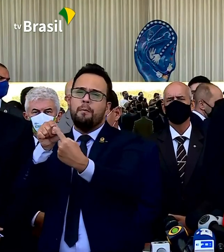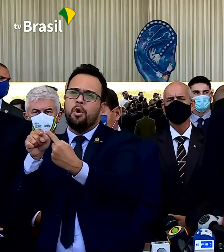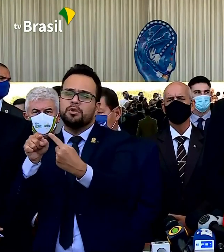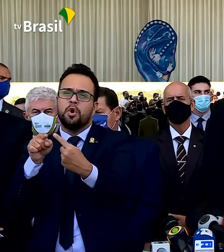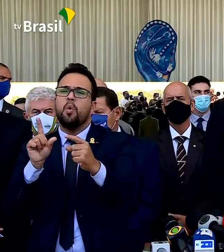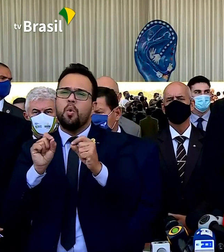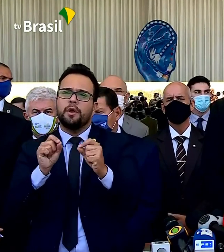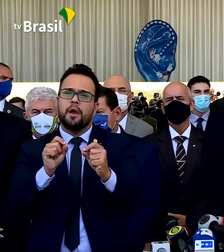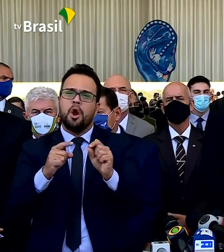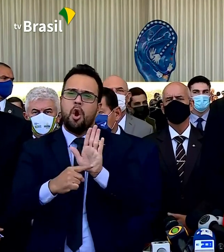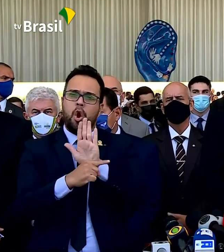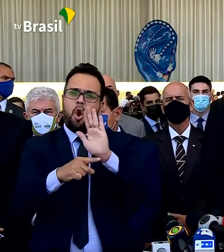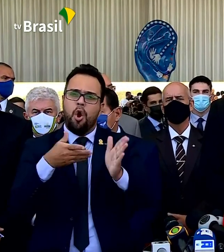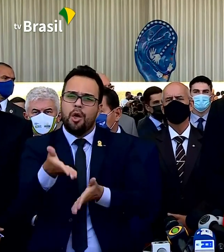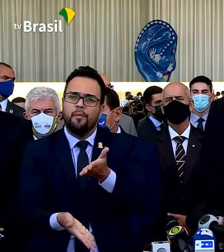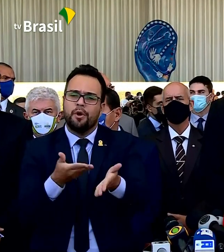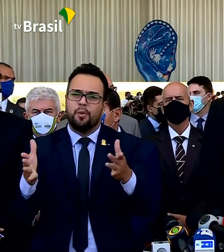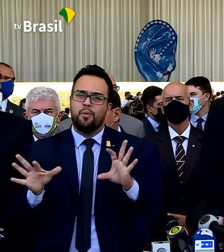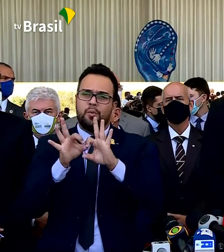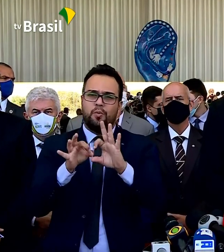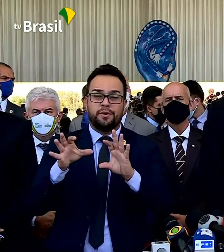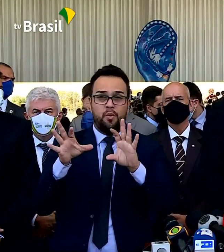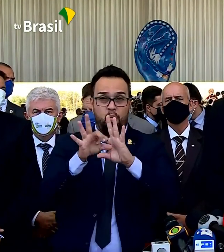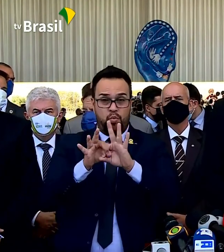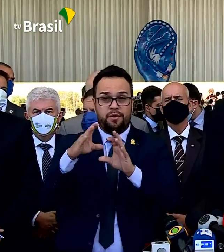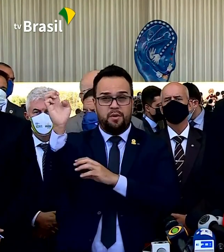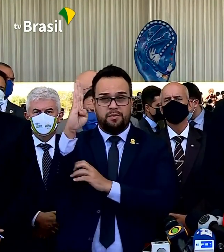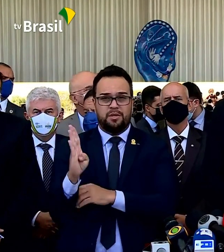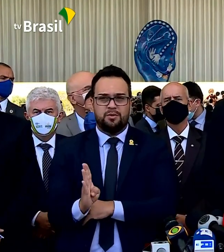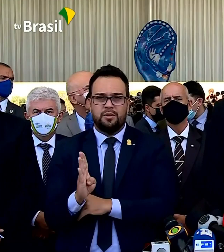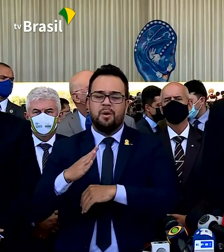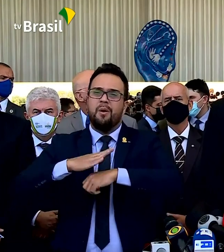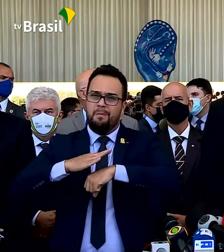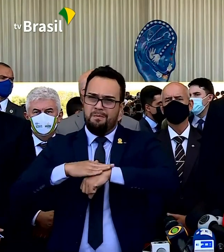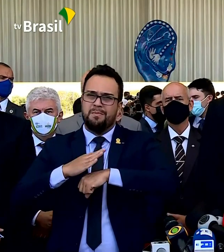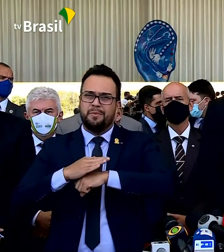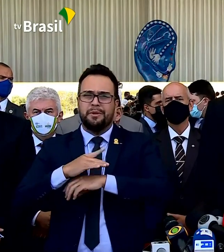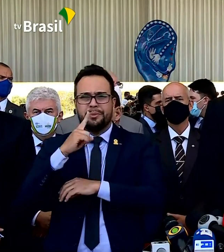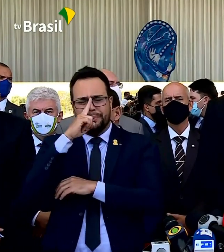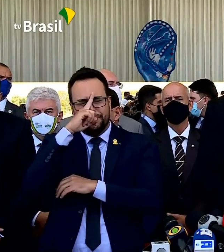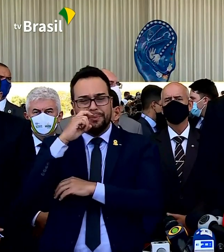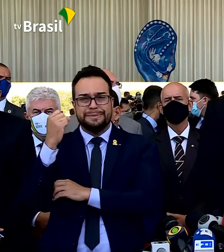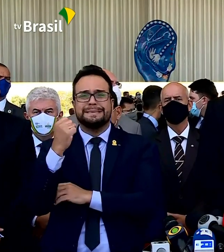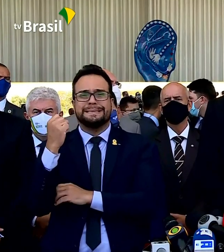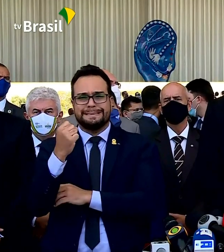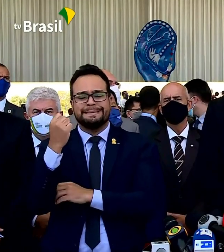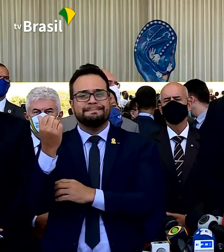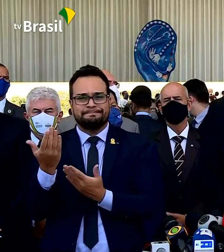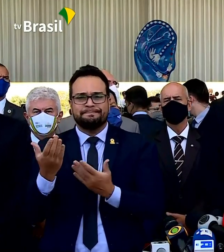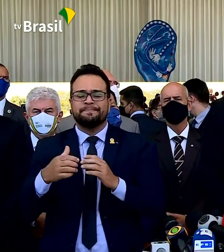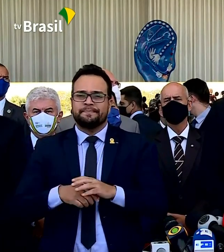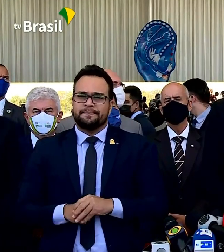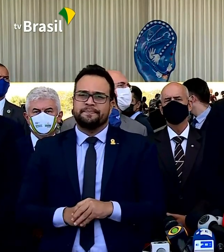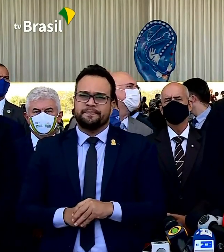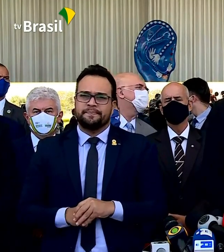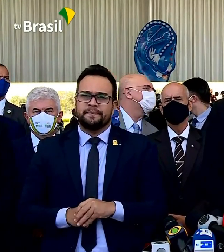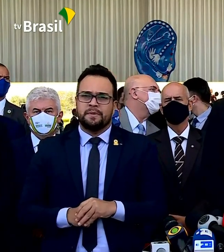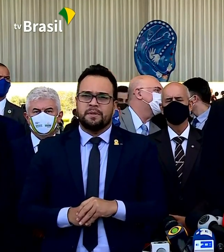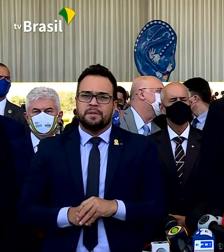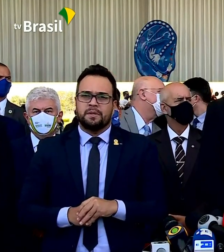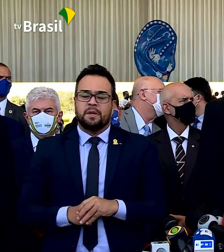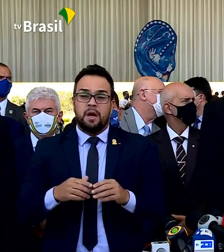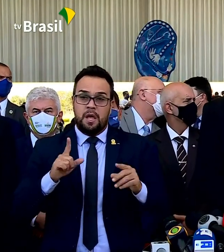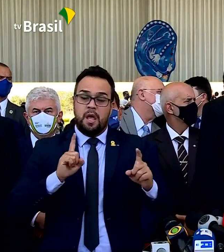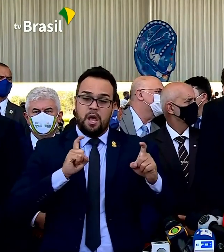união nacional para darmos as soluções no momento mais crítico da história brasileira. Em termos práticos, desta